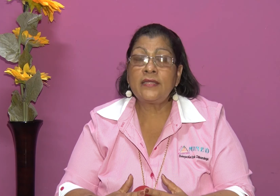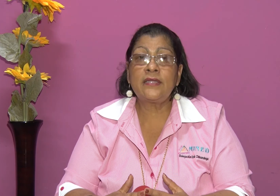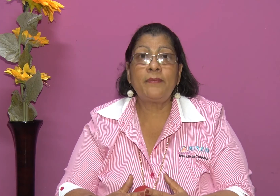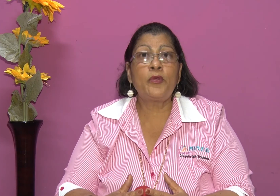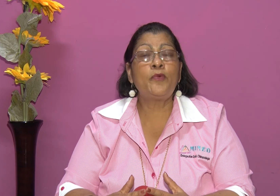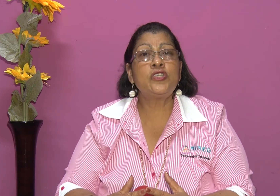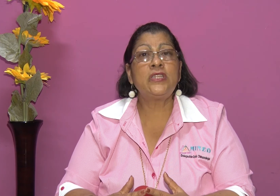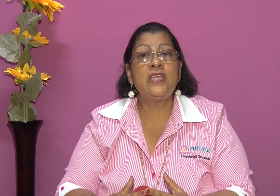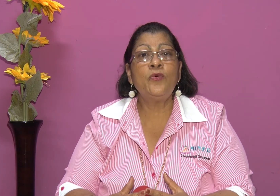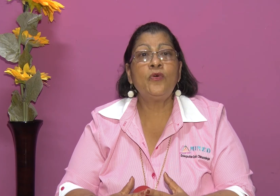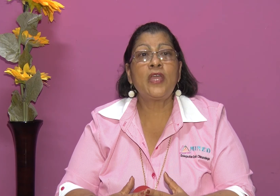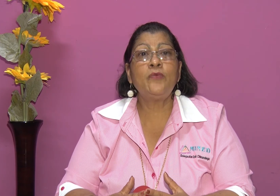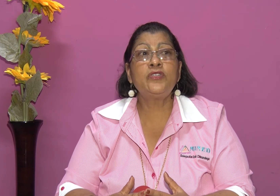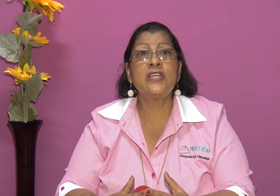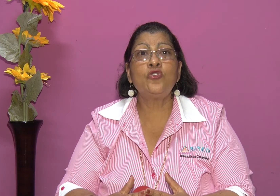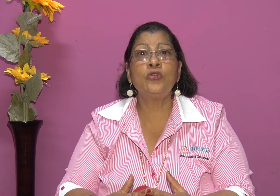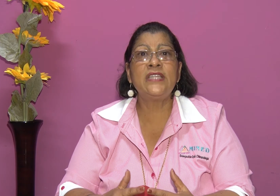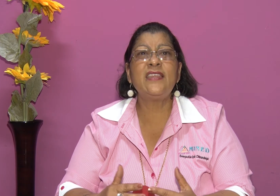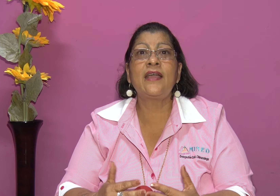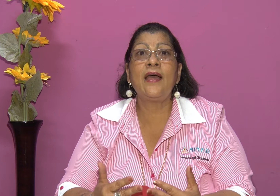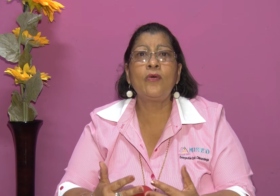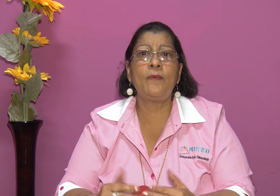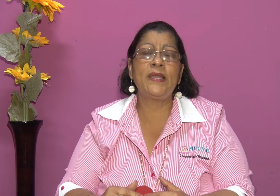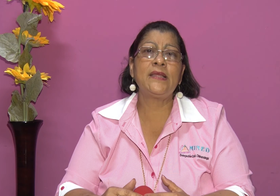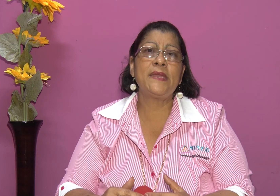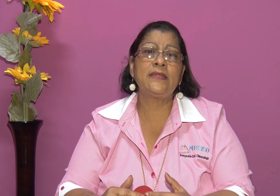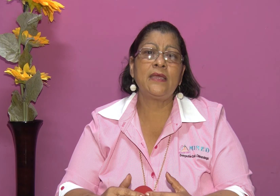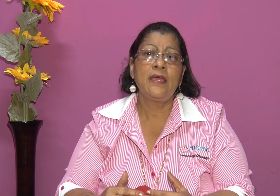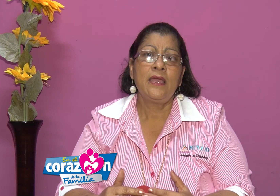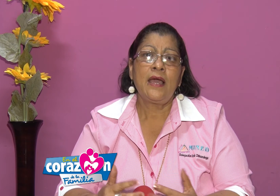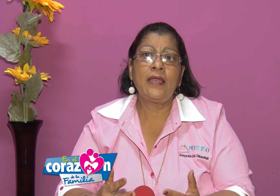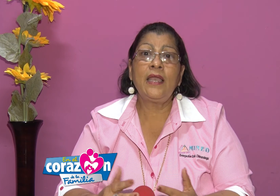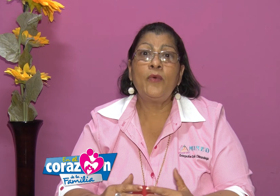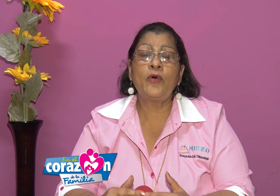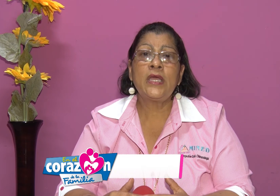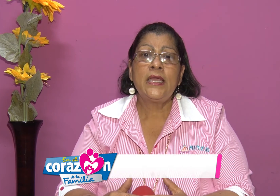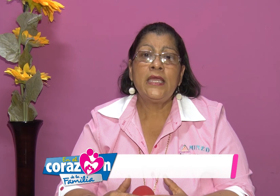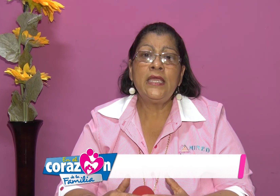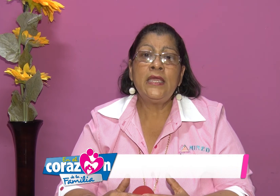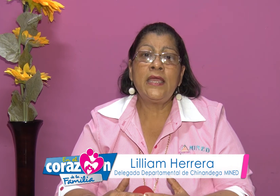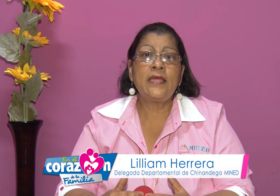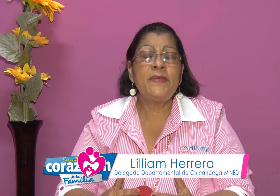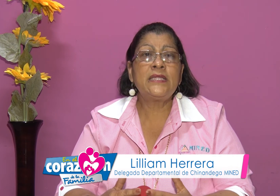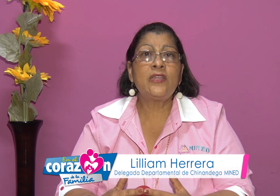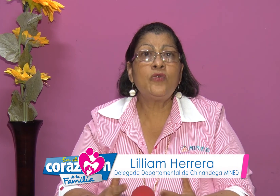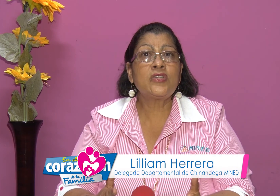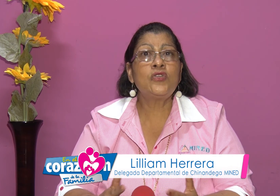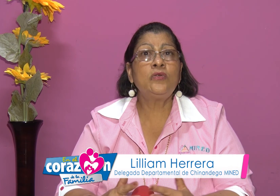entusiasta, propositivo. Es un muchacho dedicado completamente a la labor. Y en el Ministerio de Educación,